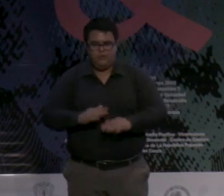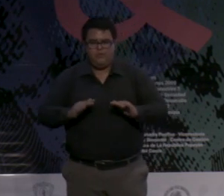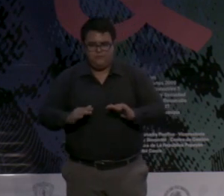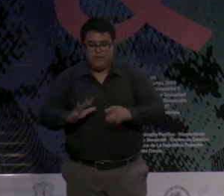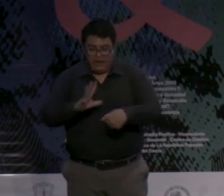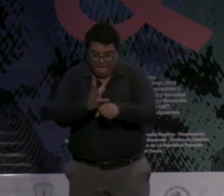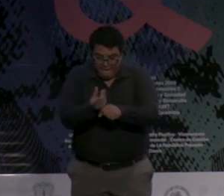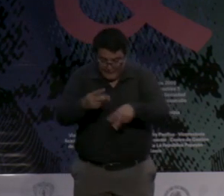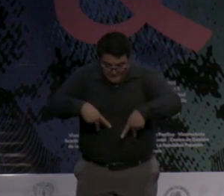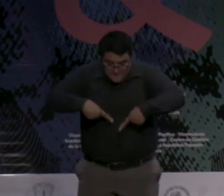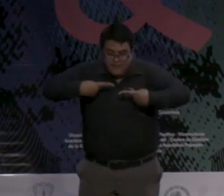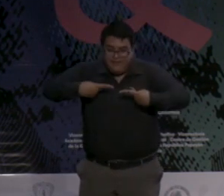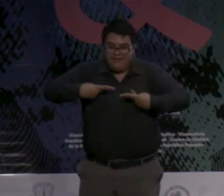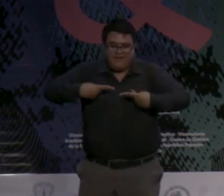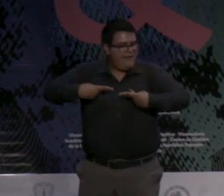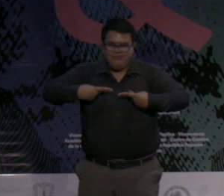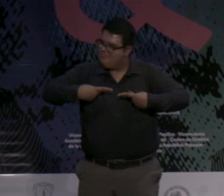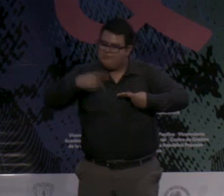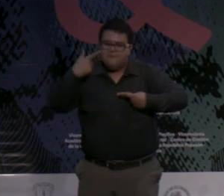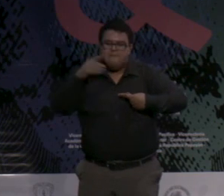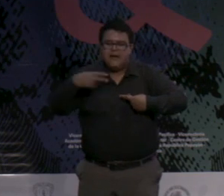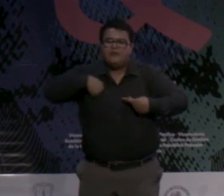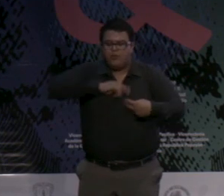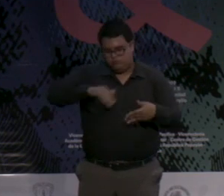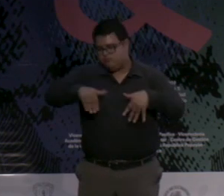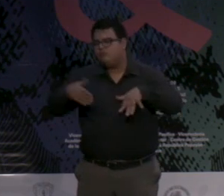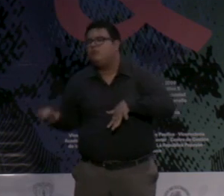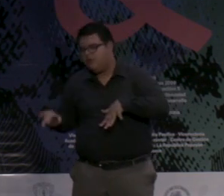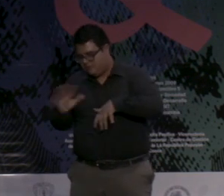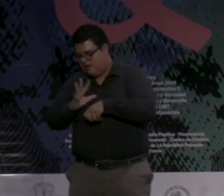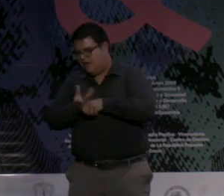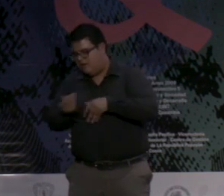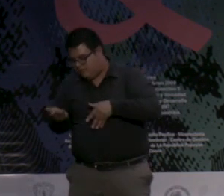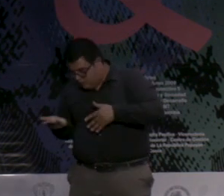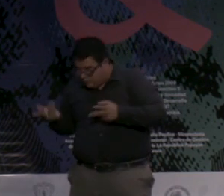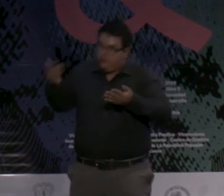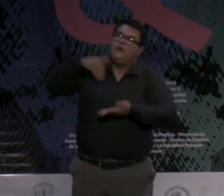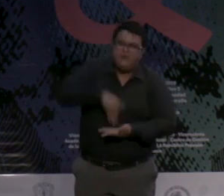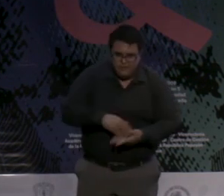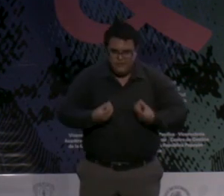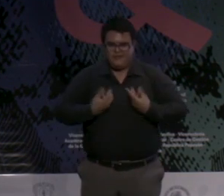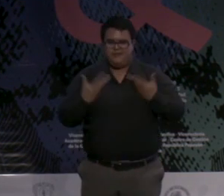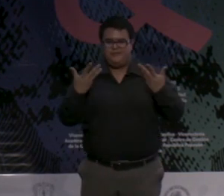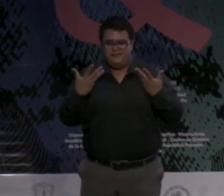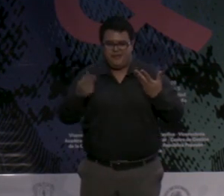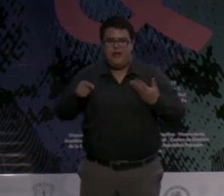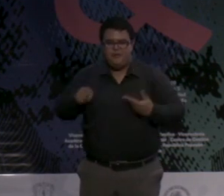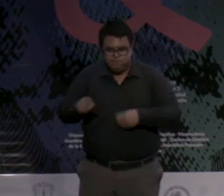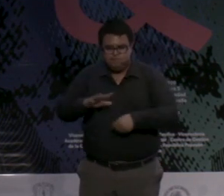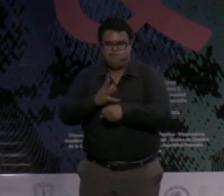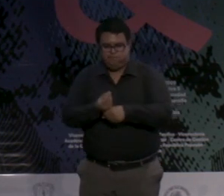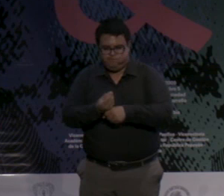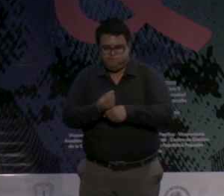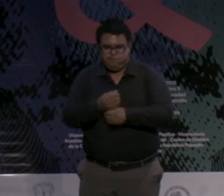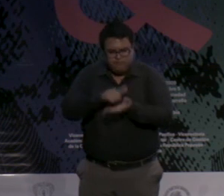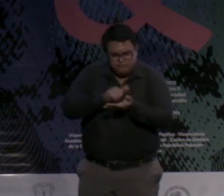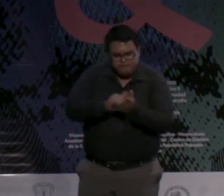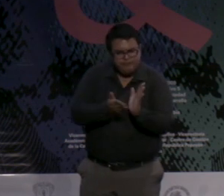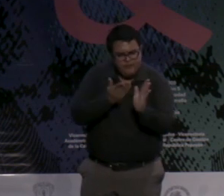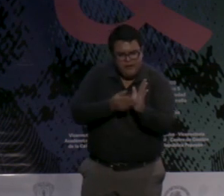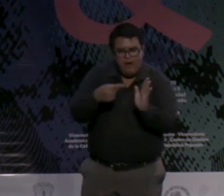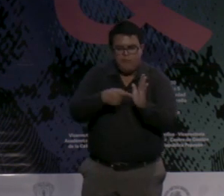ida, sino nuestro regreso. Pero esta hipótesis de Bataille me permite establecerles las pautas en las